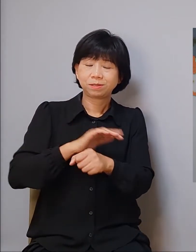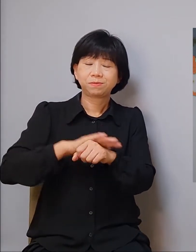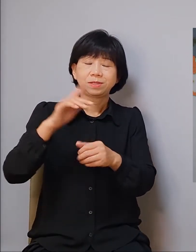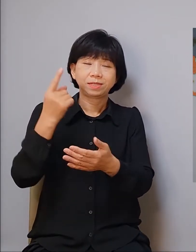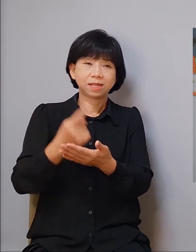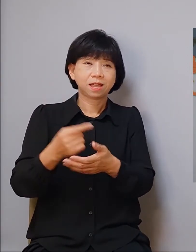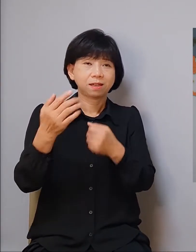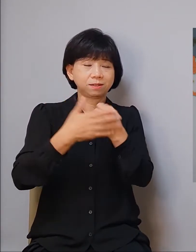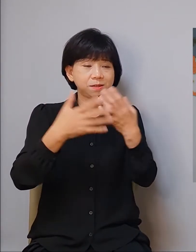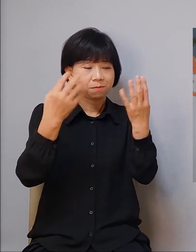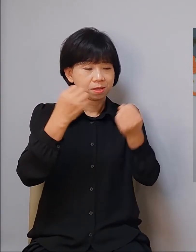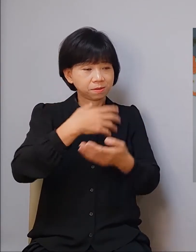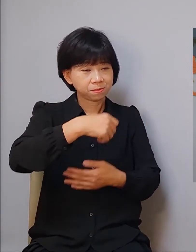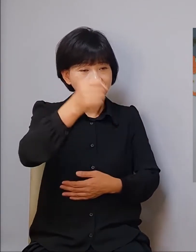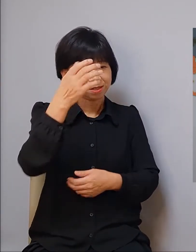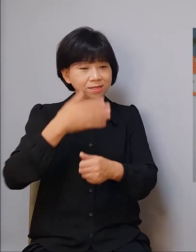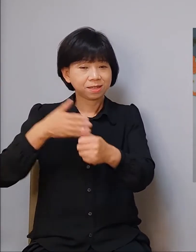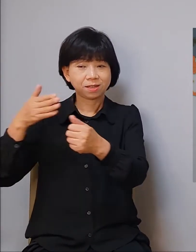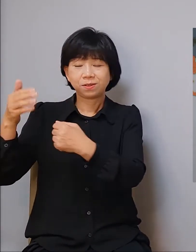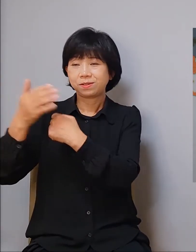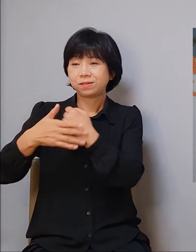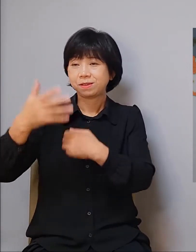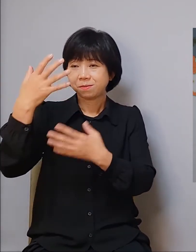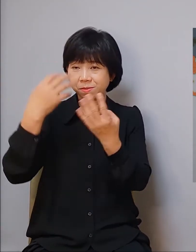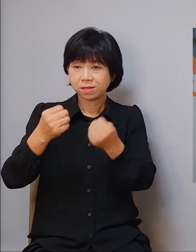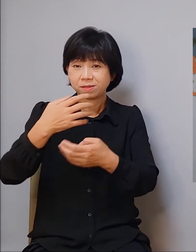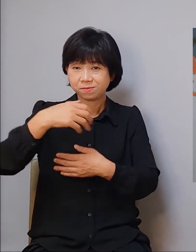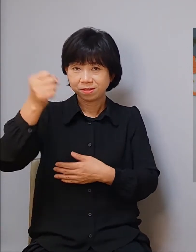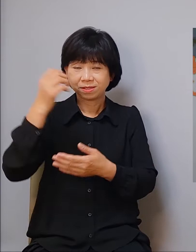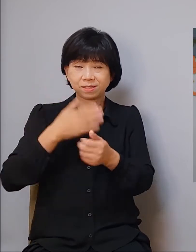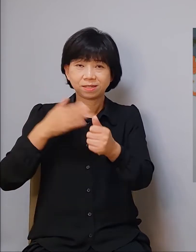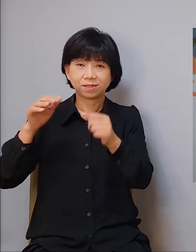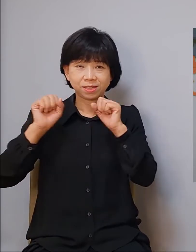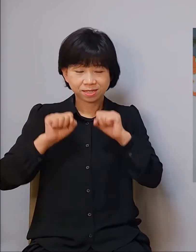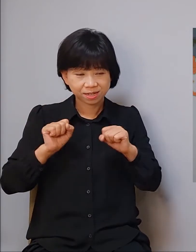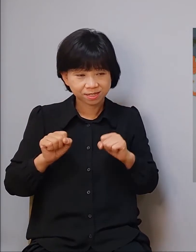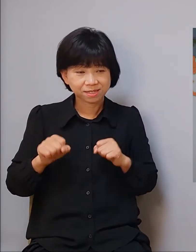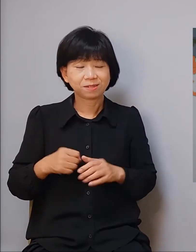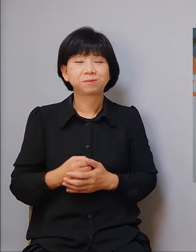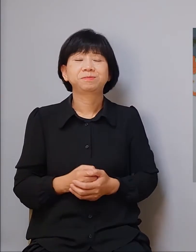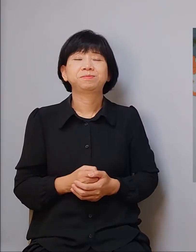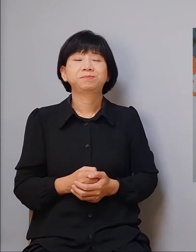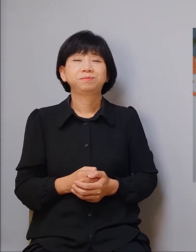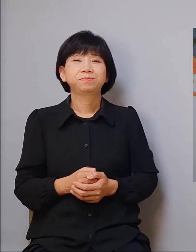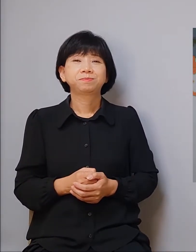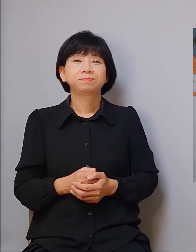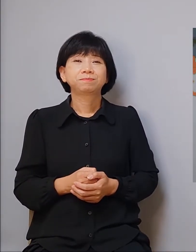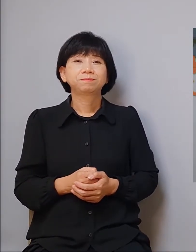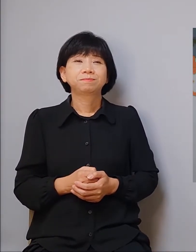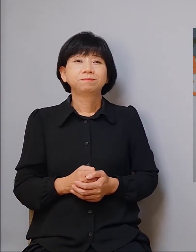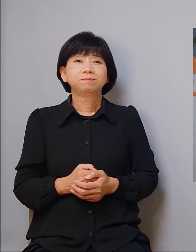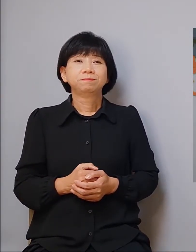많이 받으세요. 네, 안녕하세요. 네.